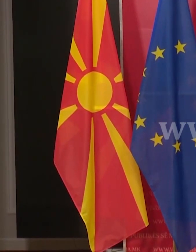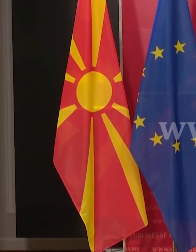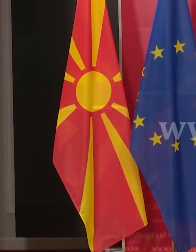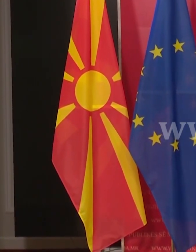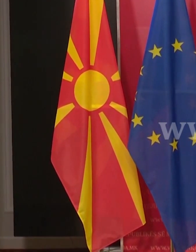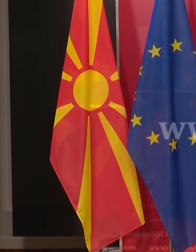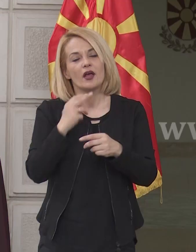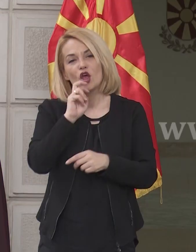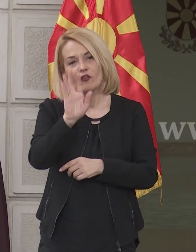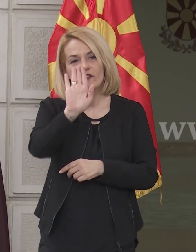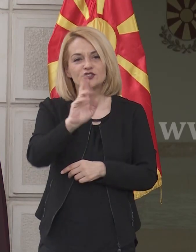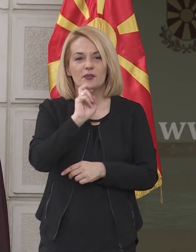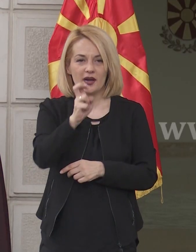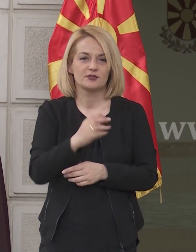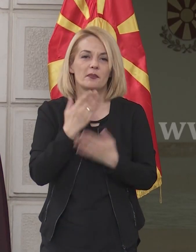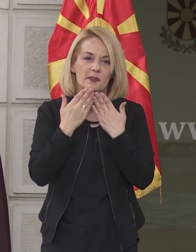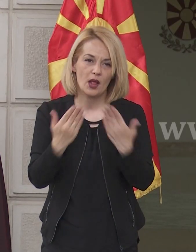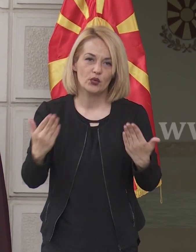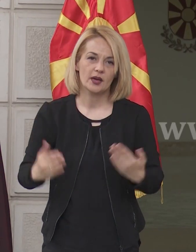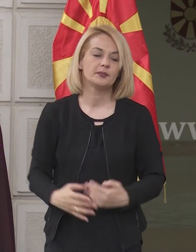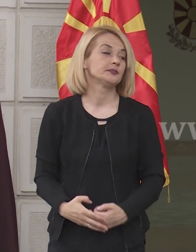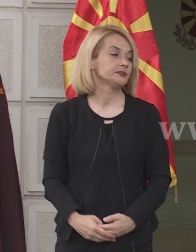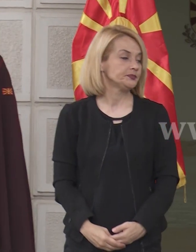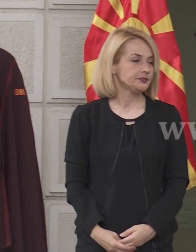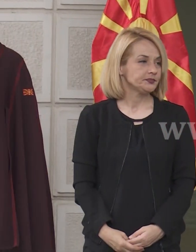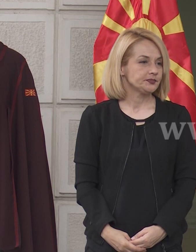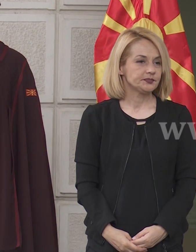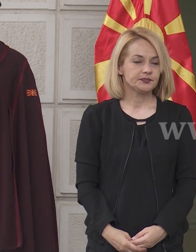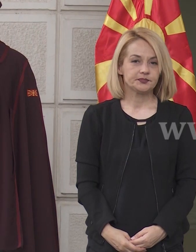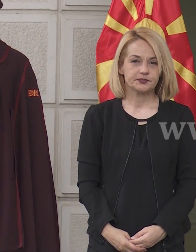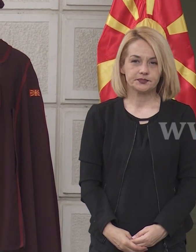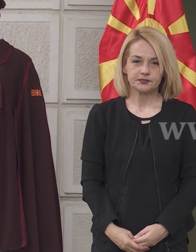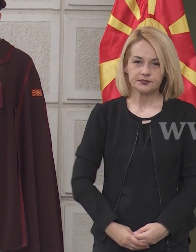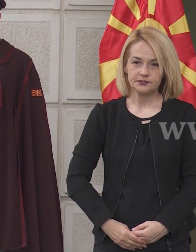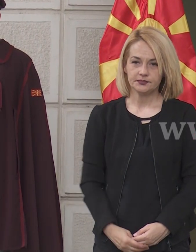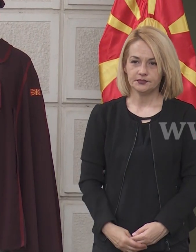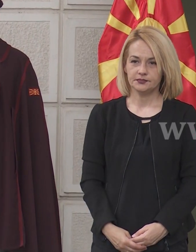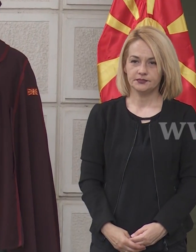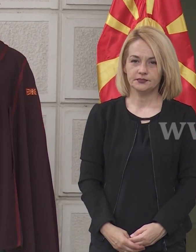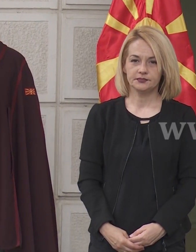qeveria teknike, për të cilën sot shefi i shtetit tha se ka qenë jo funksionale.